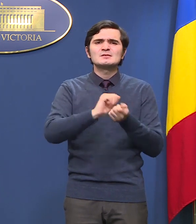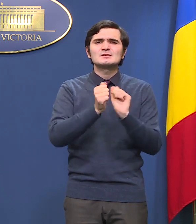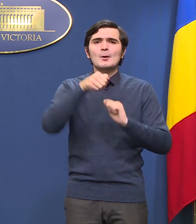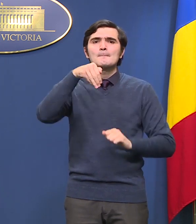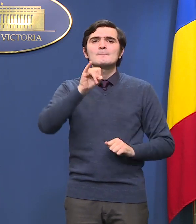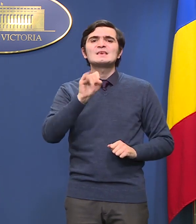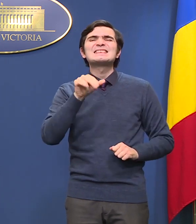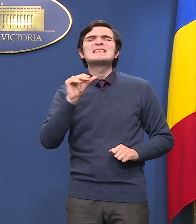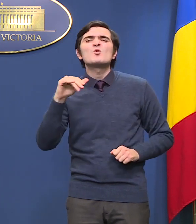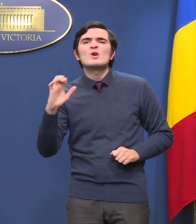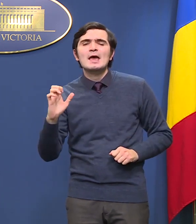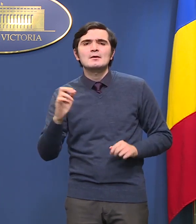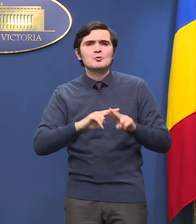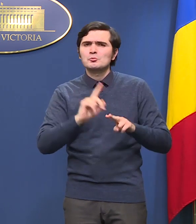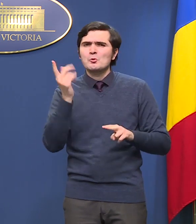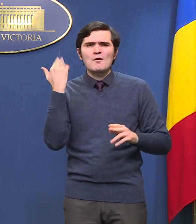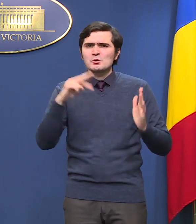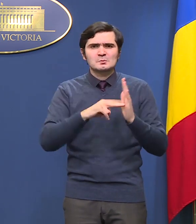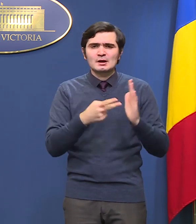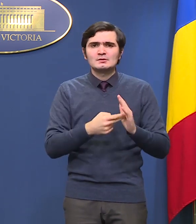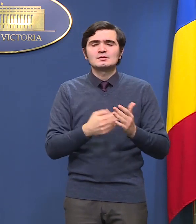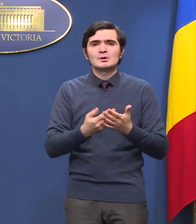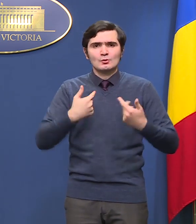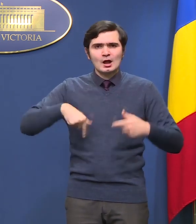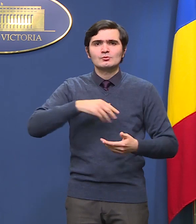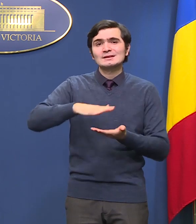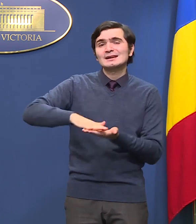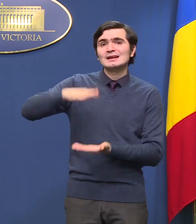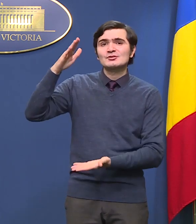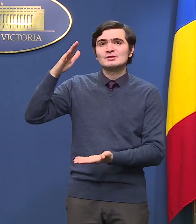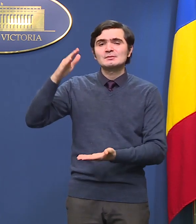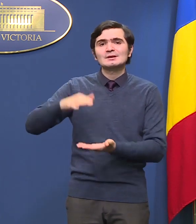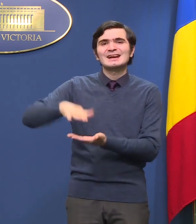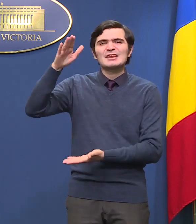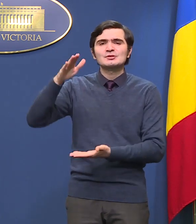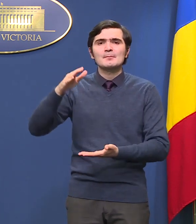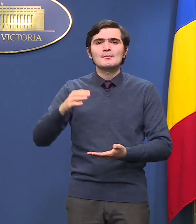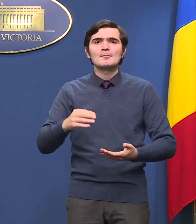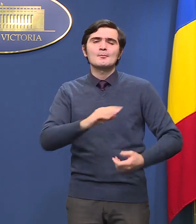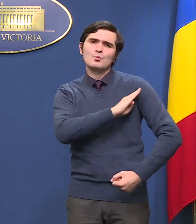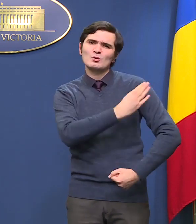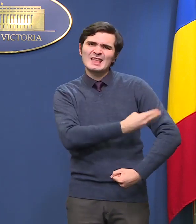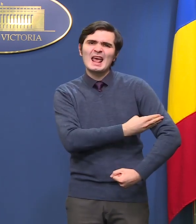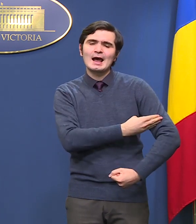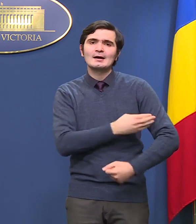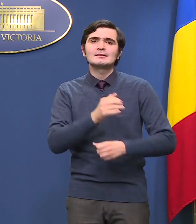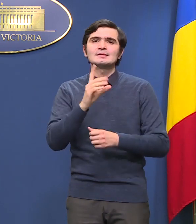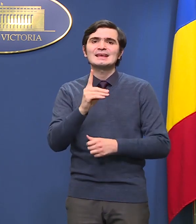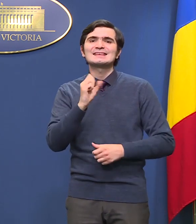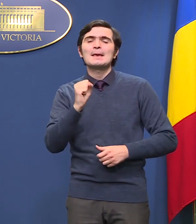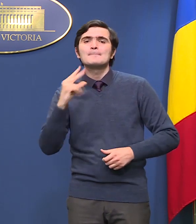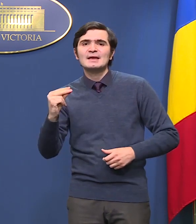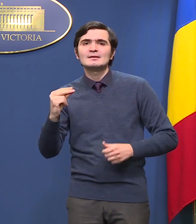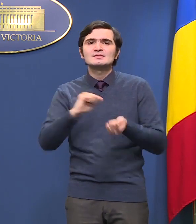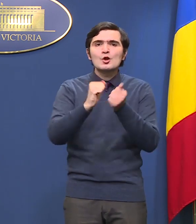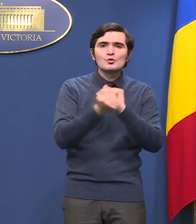trebuie să creștem sistematic capacitatea direcțiilor de sănătate publică de a face față acestor evenimente.